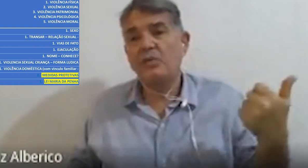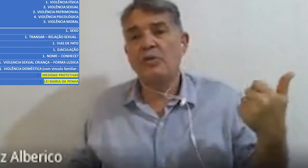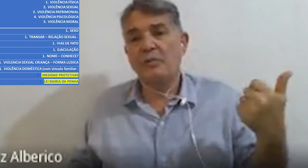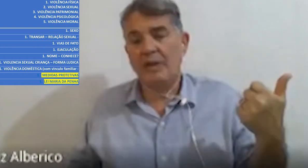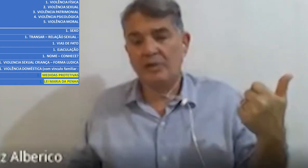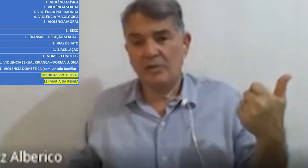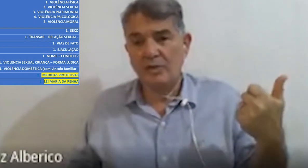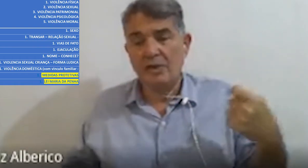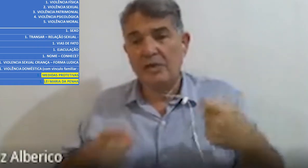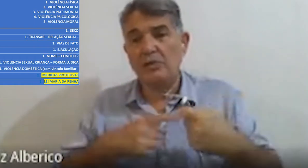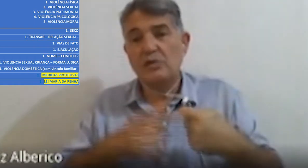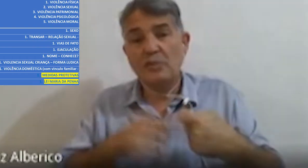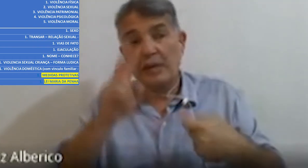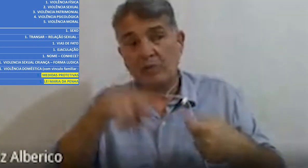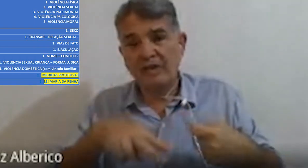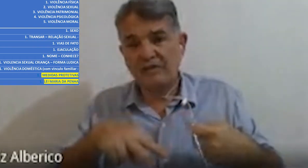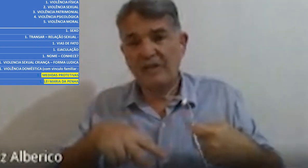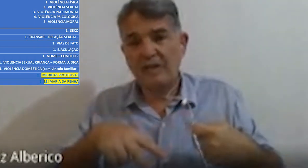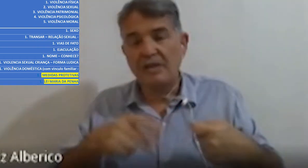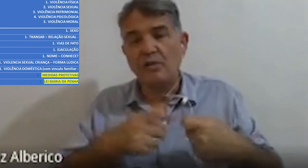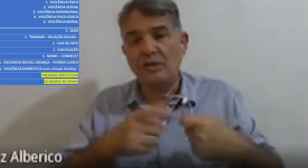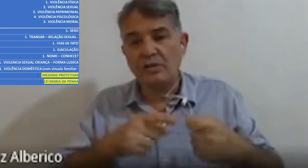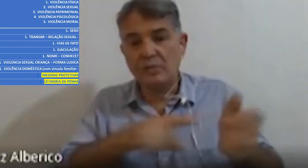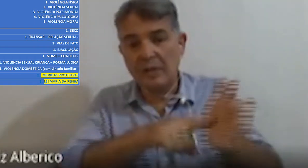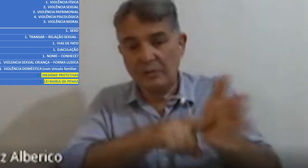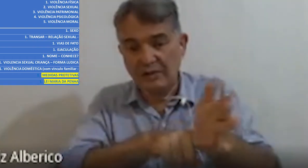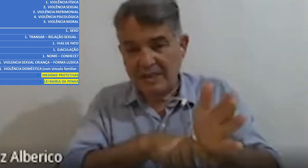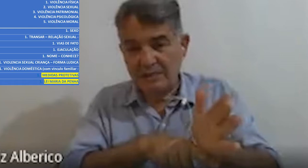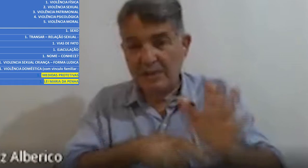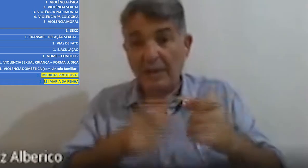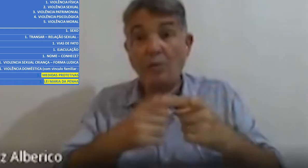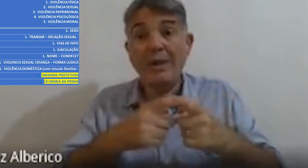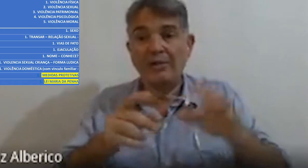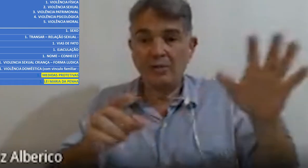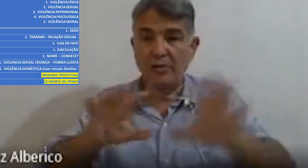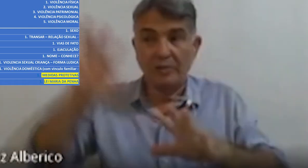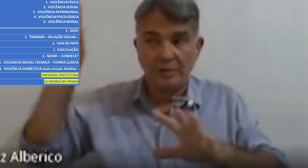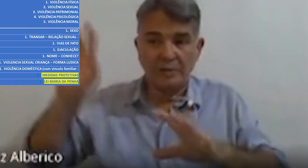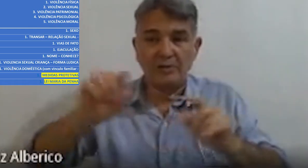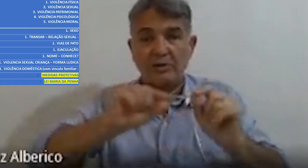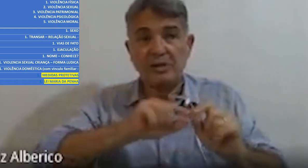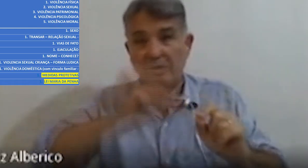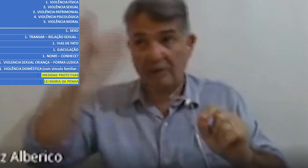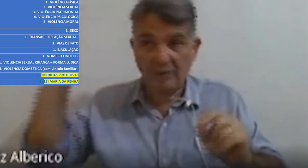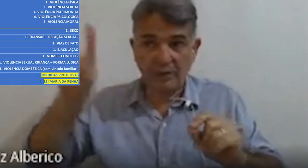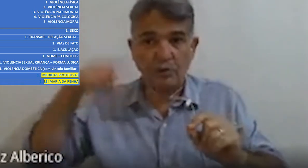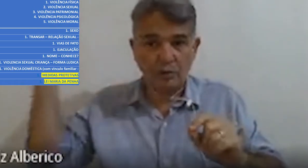o médico. Então, se o médico vai ver, ou então se o médico vai examinar, o médico. Então, você agora vai para outro